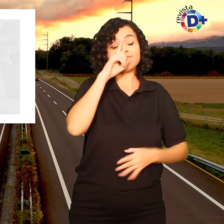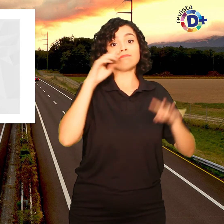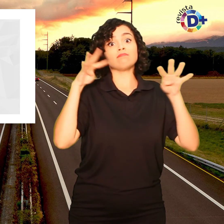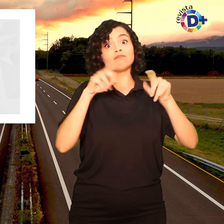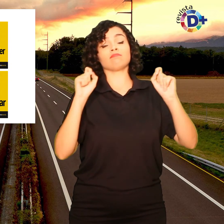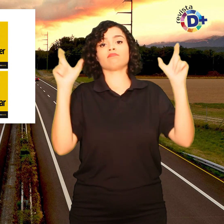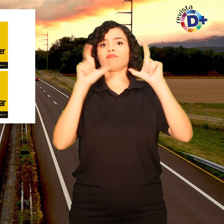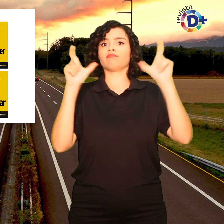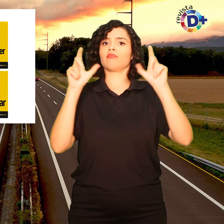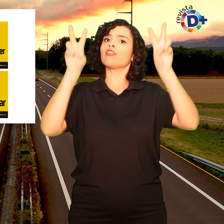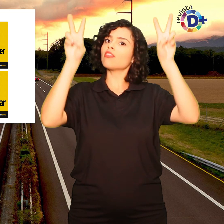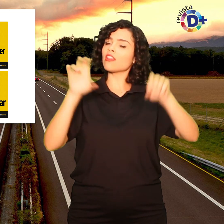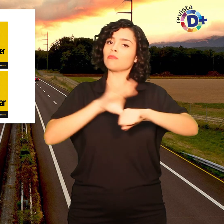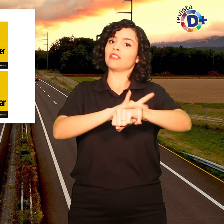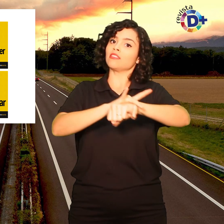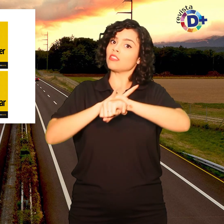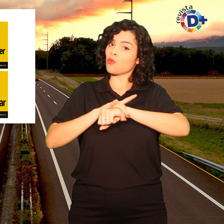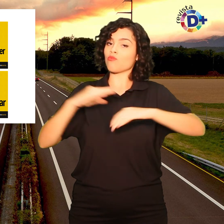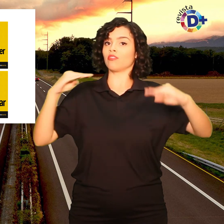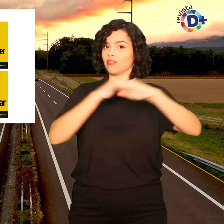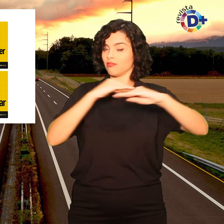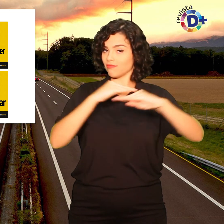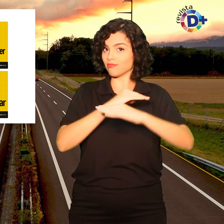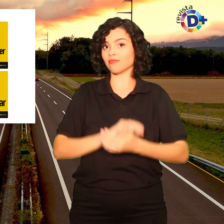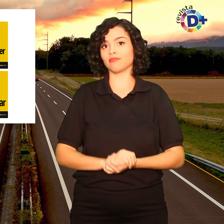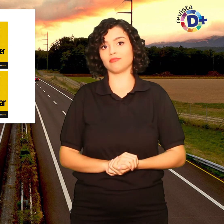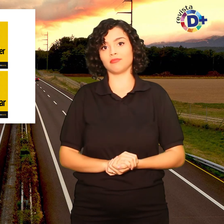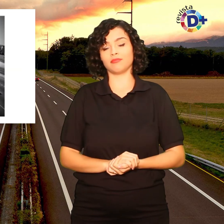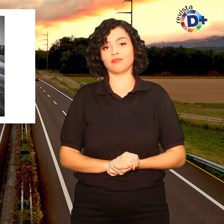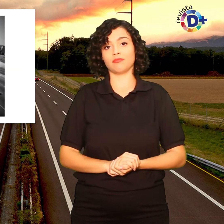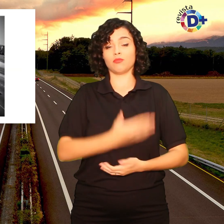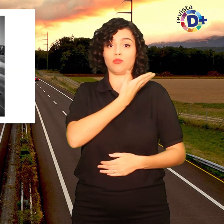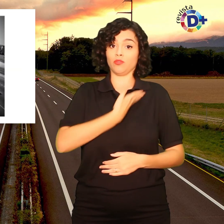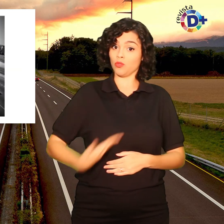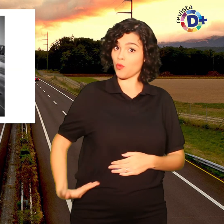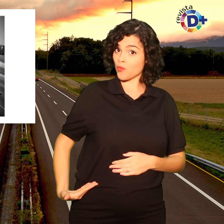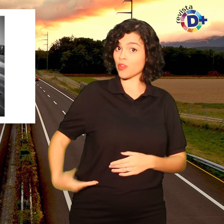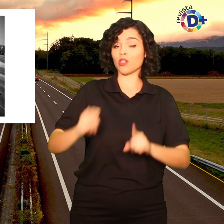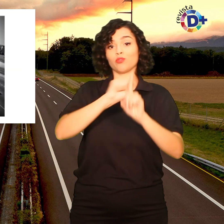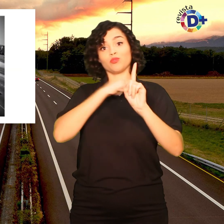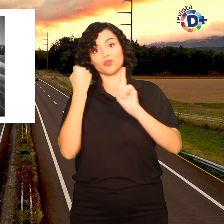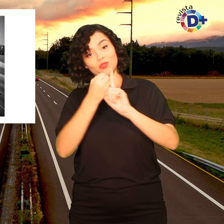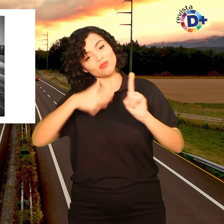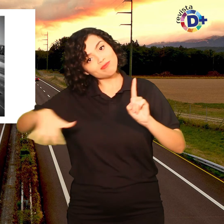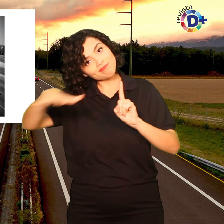em pauta o tema contemporâneo da segurança viária poder público e sociedade civil são